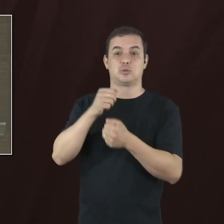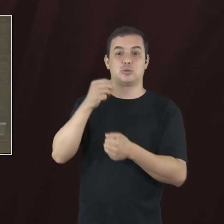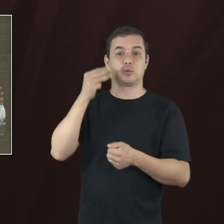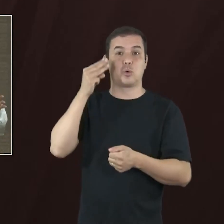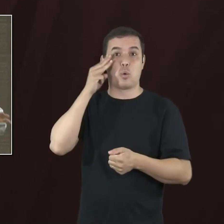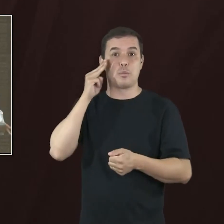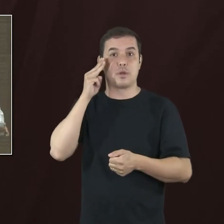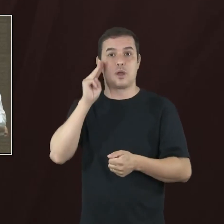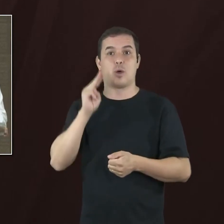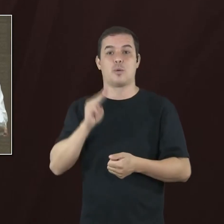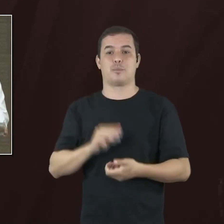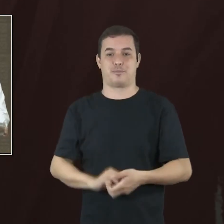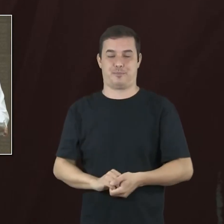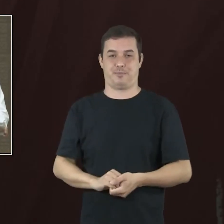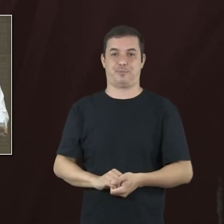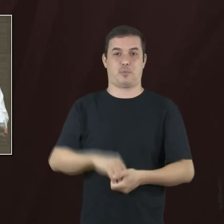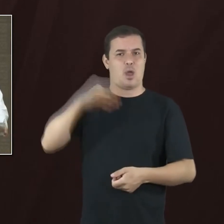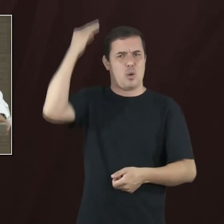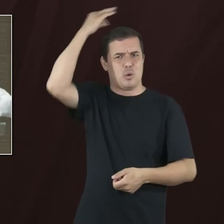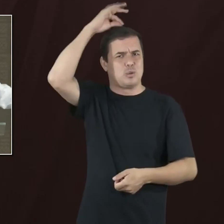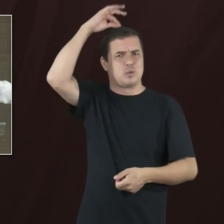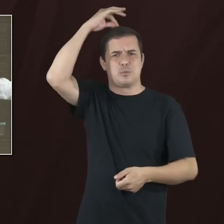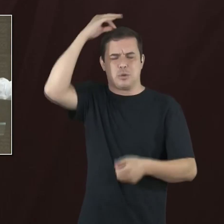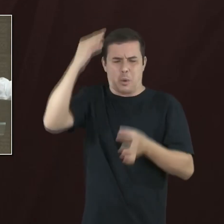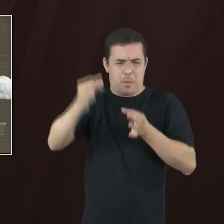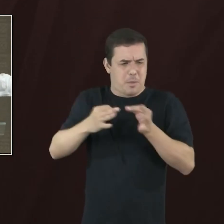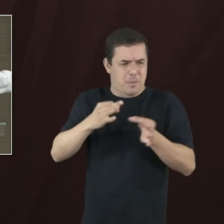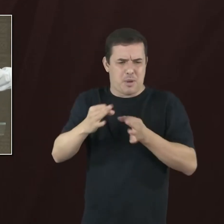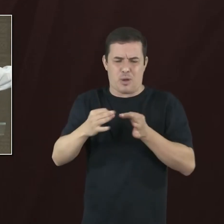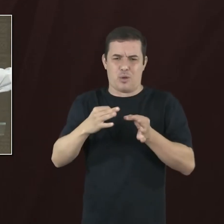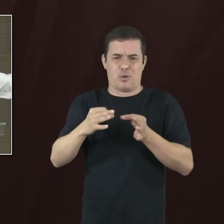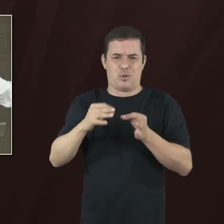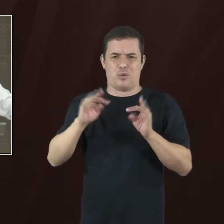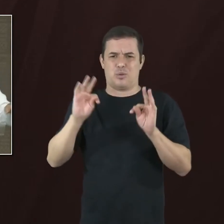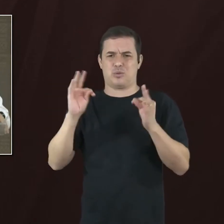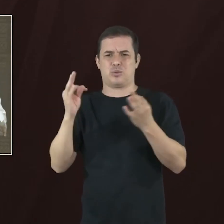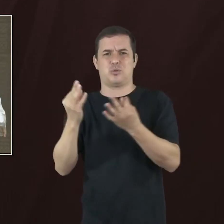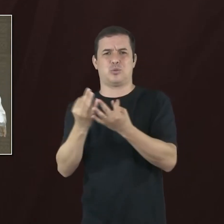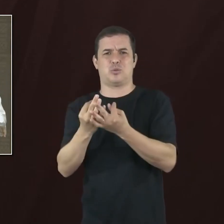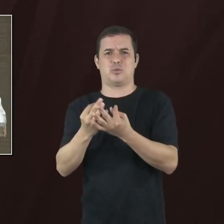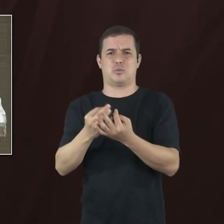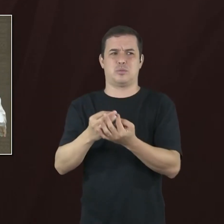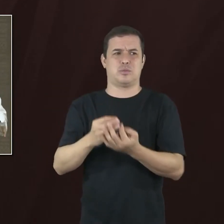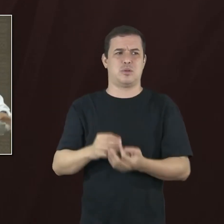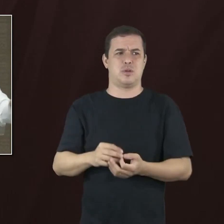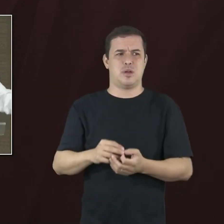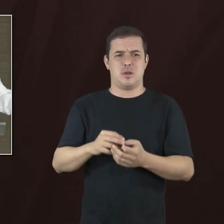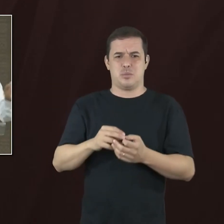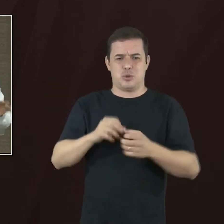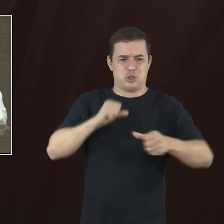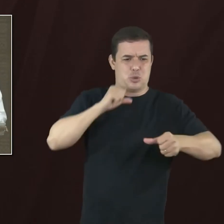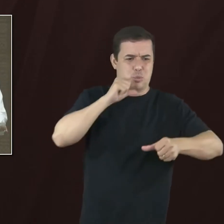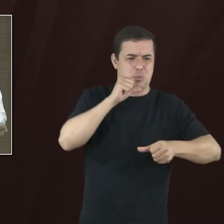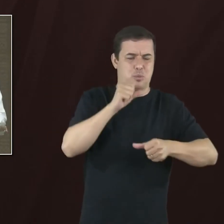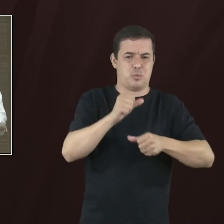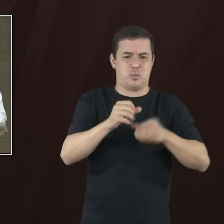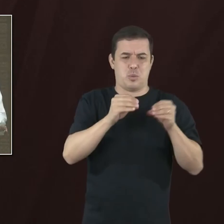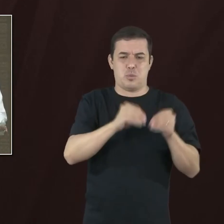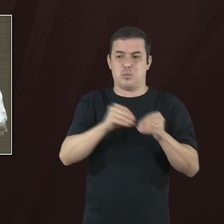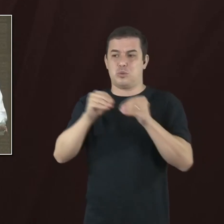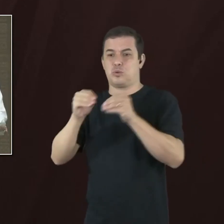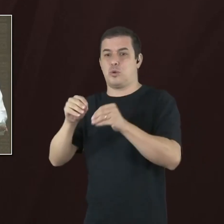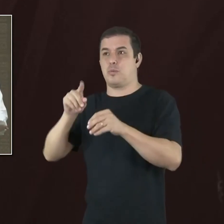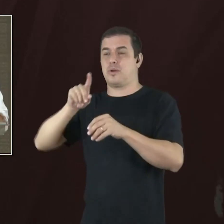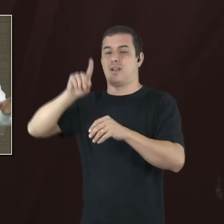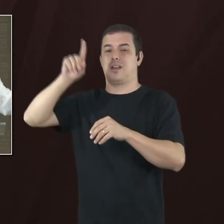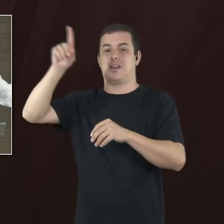coincidentemente, tudo coincidência, não é isso? E depois essa família foi para Carazinho. Foi para Carazinho. E eu